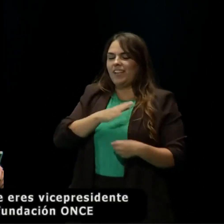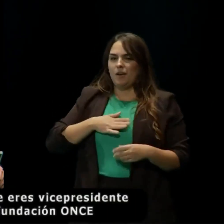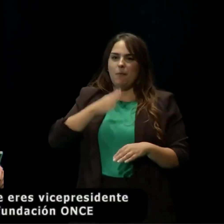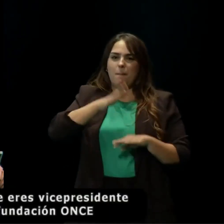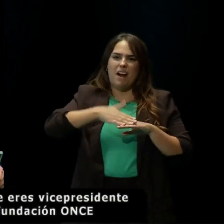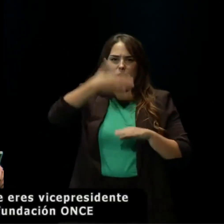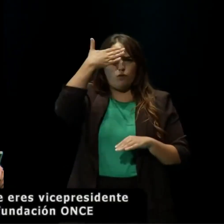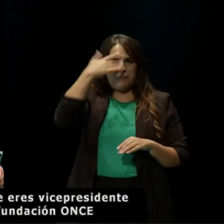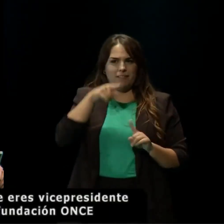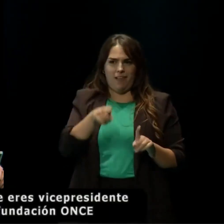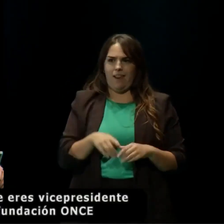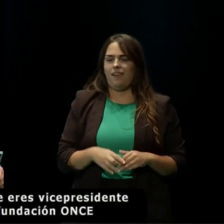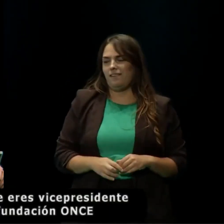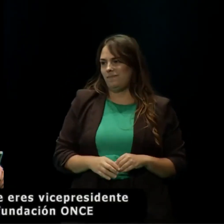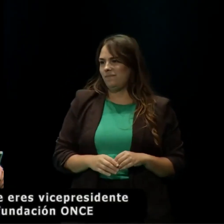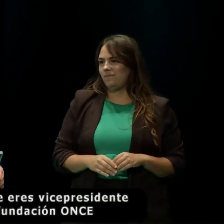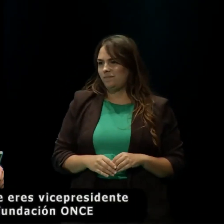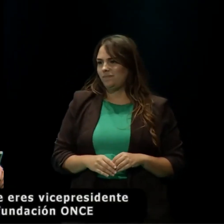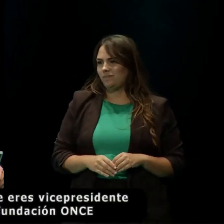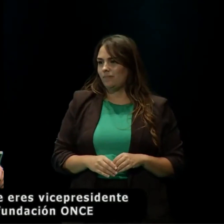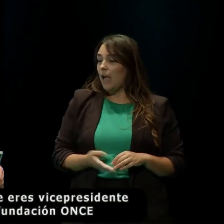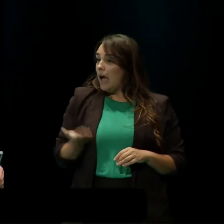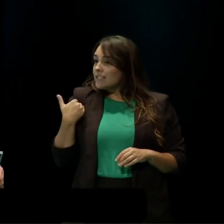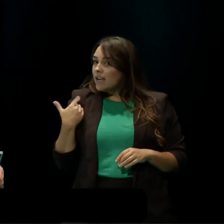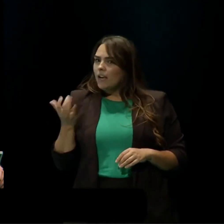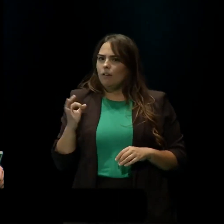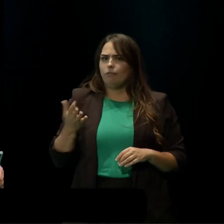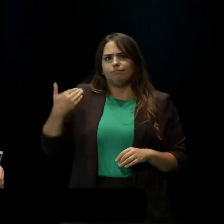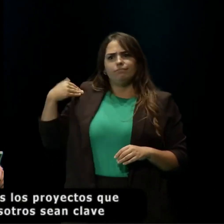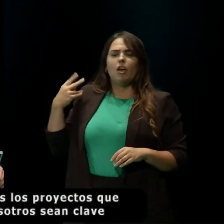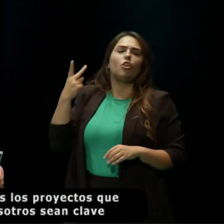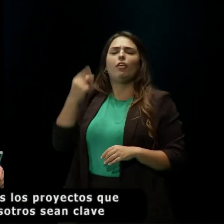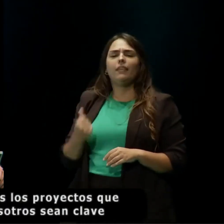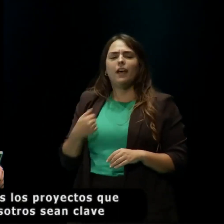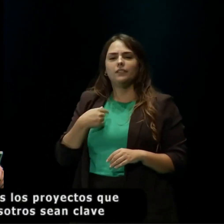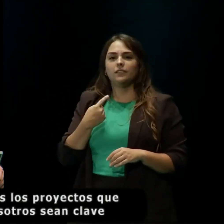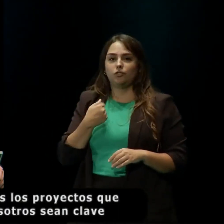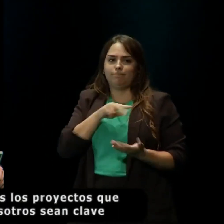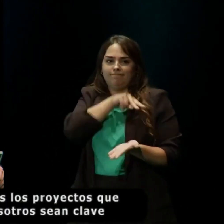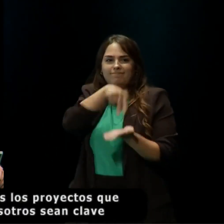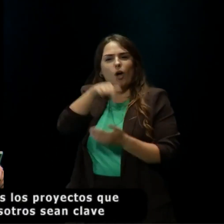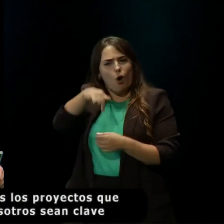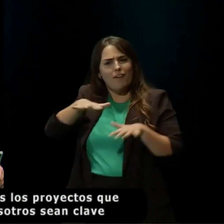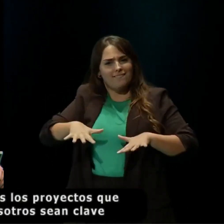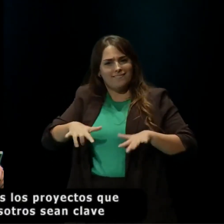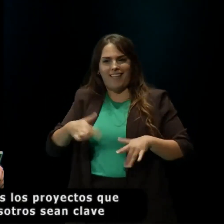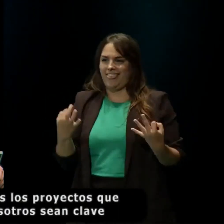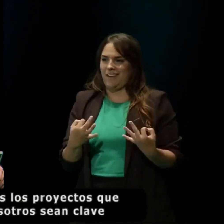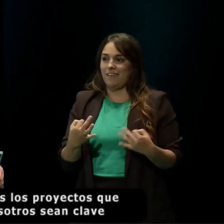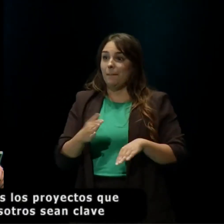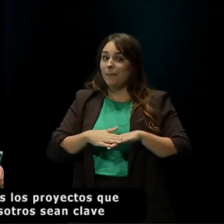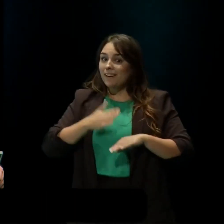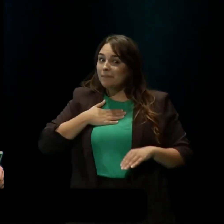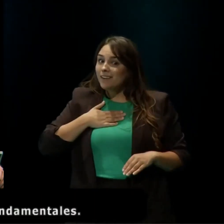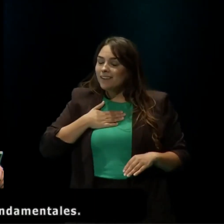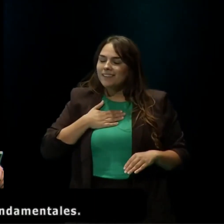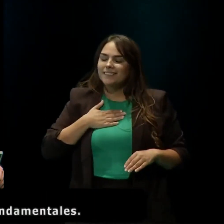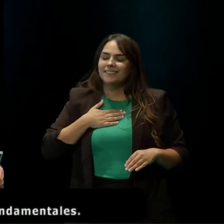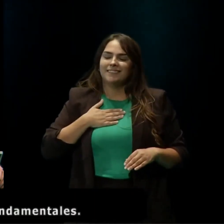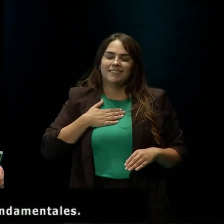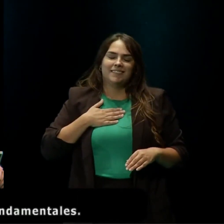fundamentales. Cuando ayer o antes de ayer hablaba con alguien y le decía que hoy iba a estar aquí, le decía que para mí